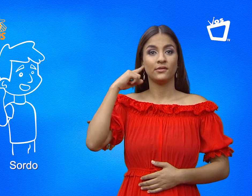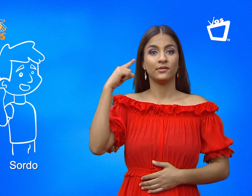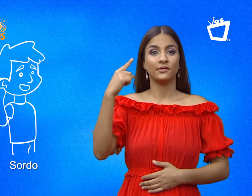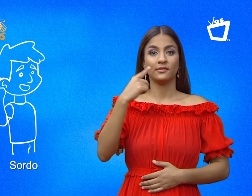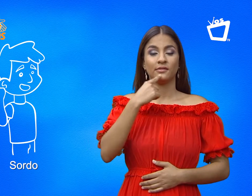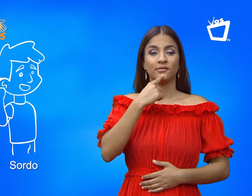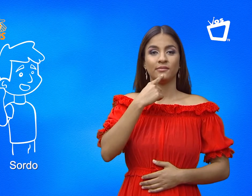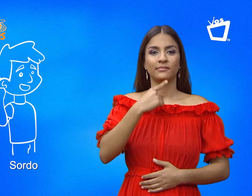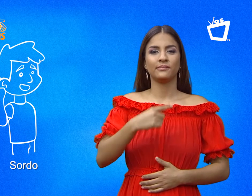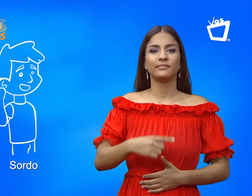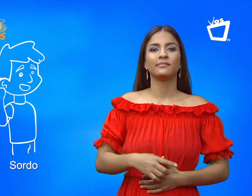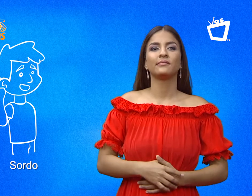sordo